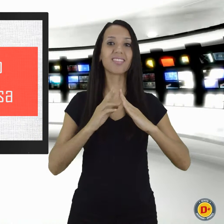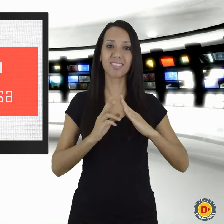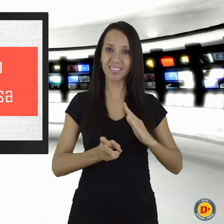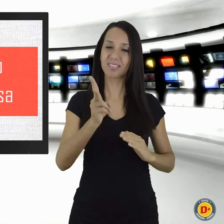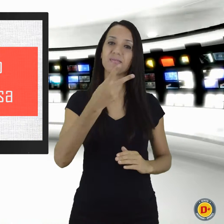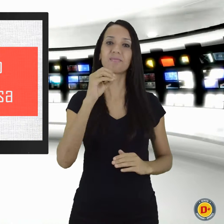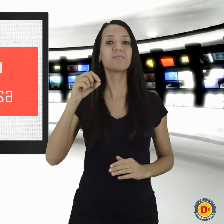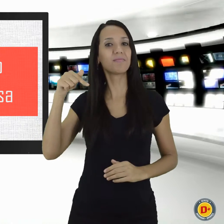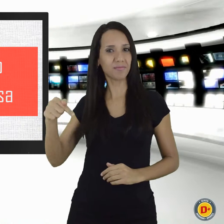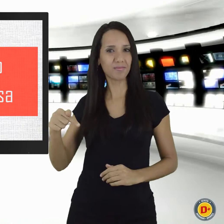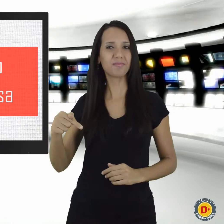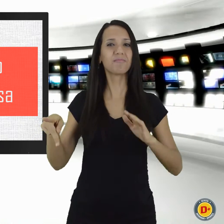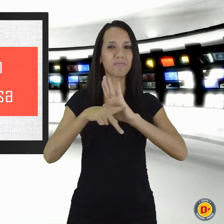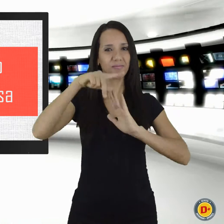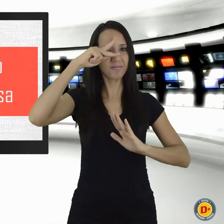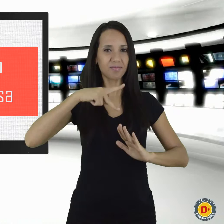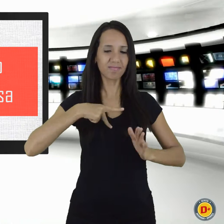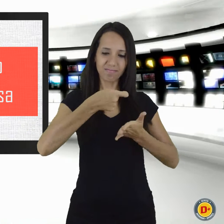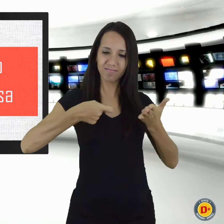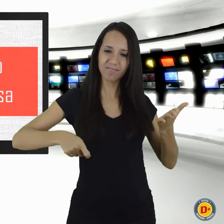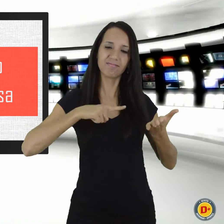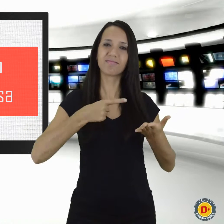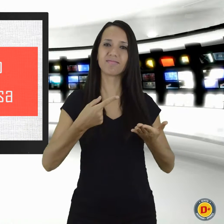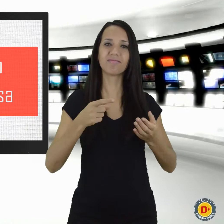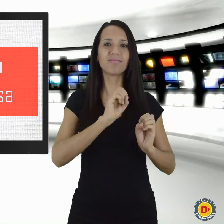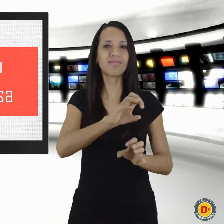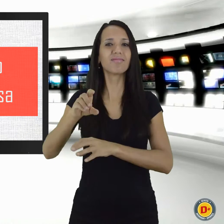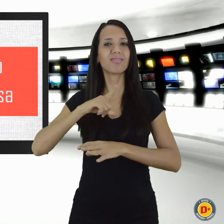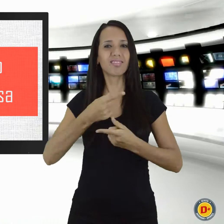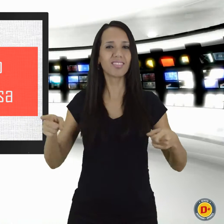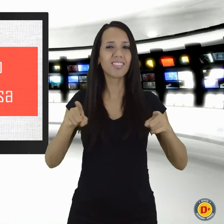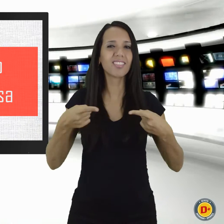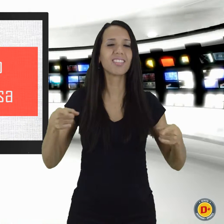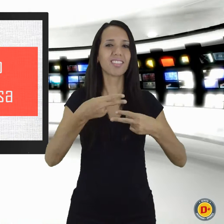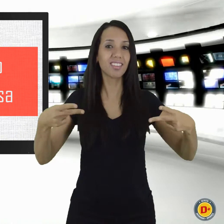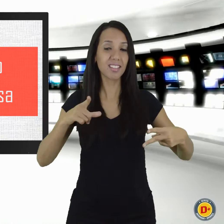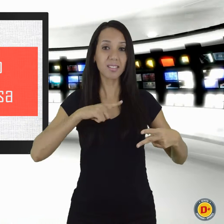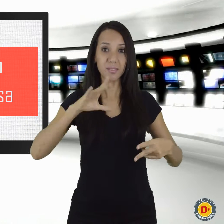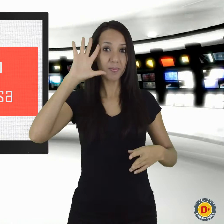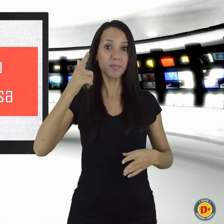produtor musical. Sua relação com a música é tão visceral que se emociona ao tentar definir o que ela representa.